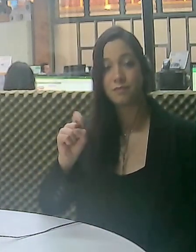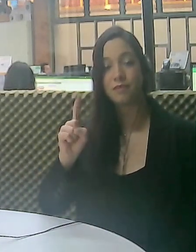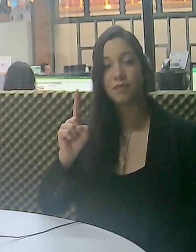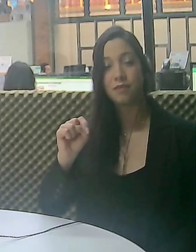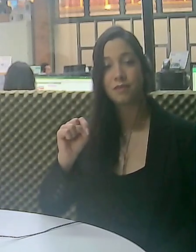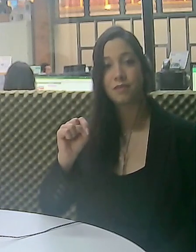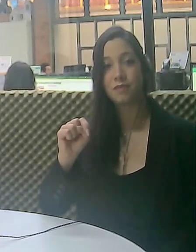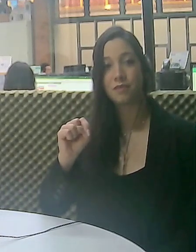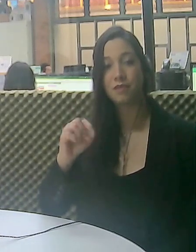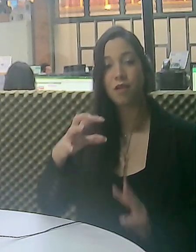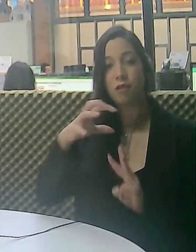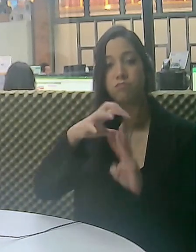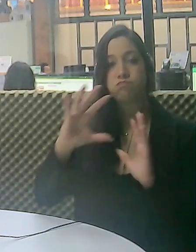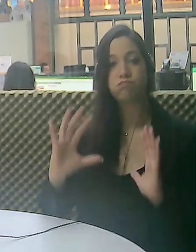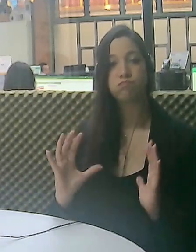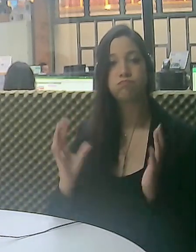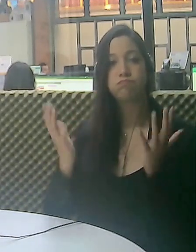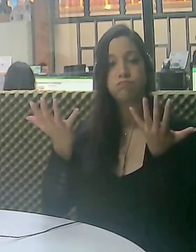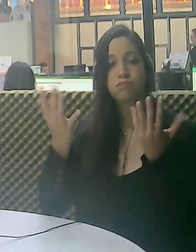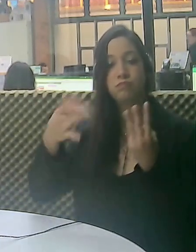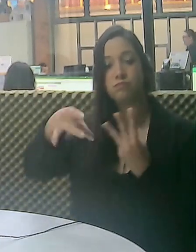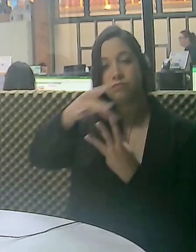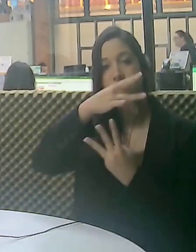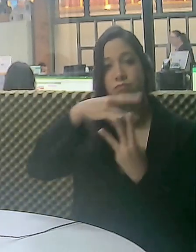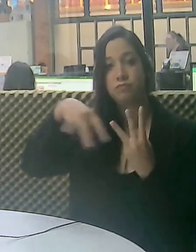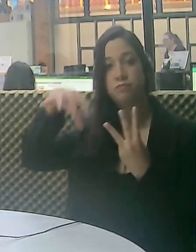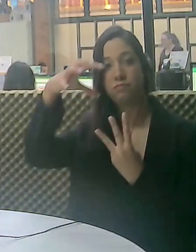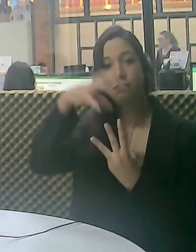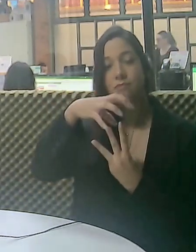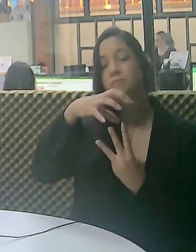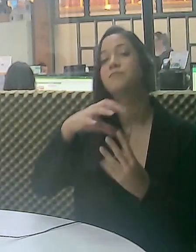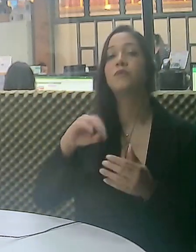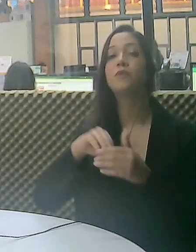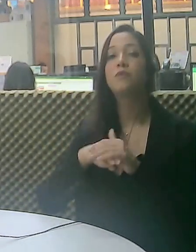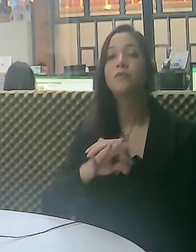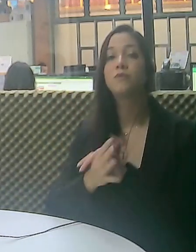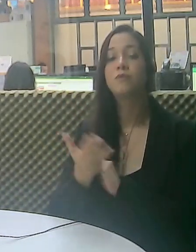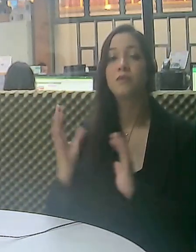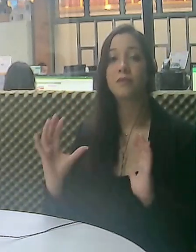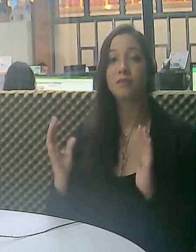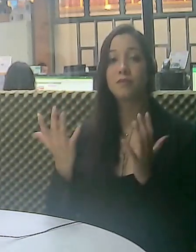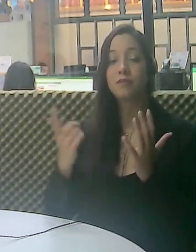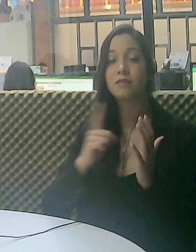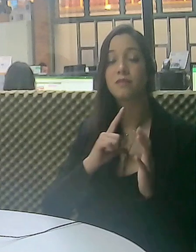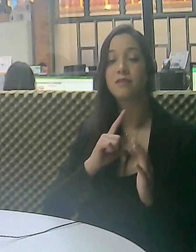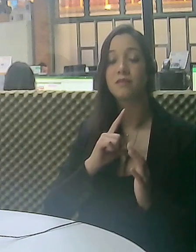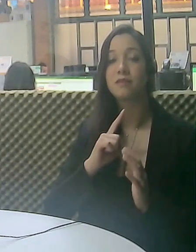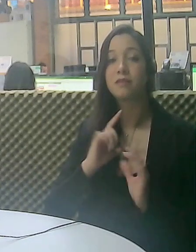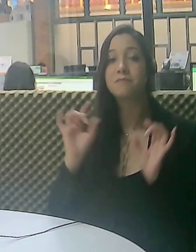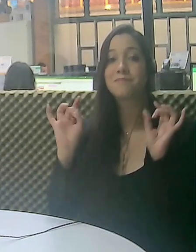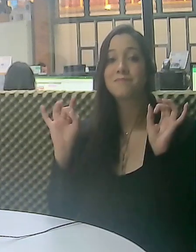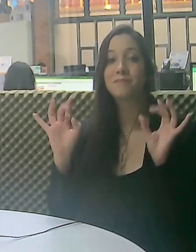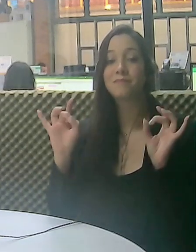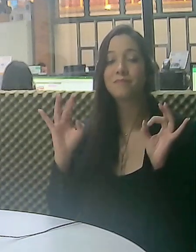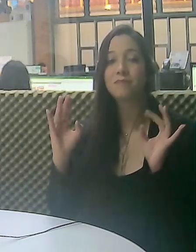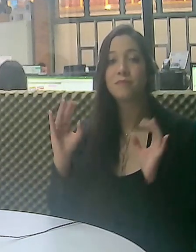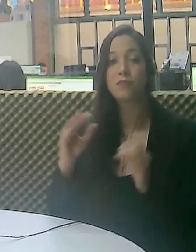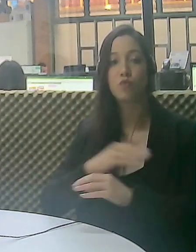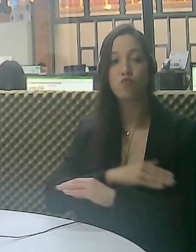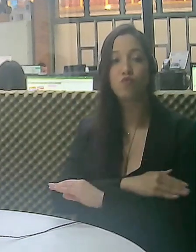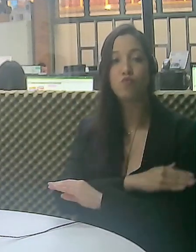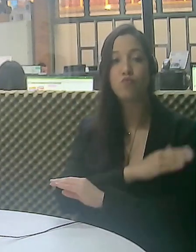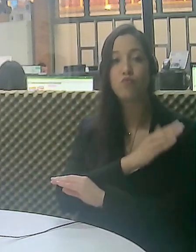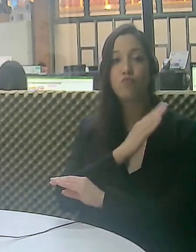como Reisado ou Festa de Santos Reis, o tradicional evento conta com uma programação especial. Ao longo de todo o